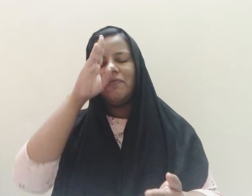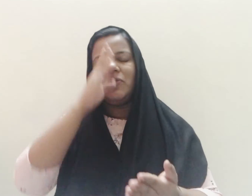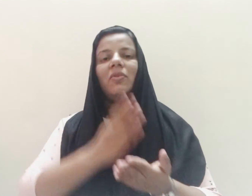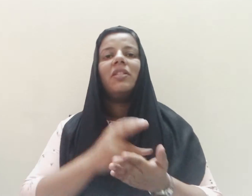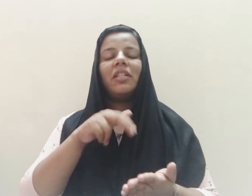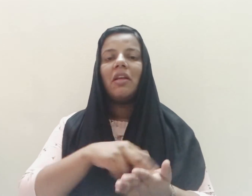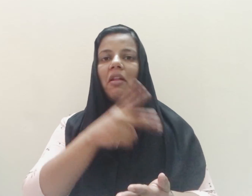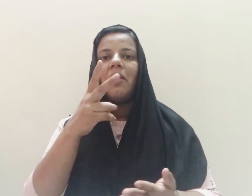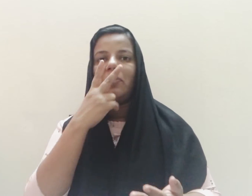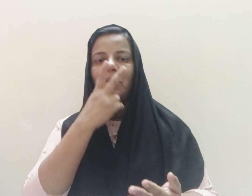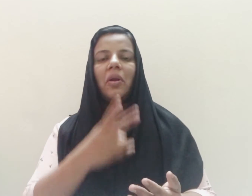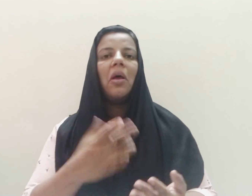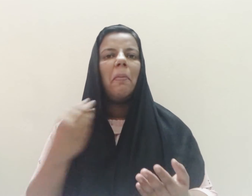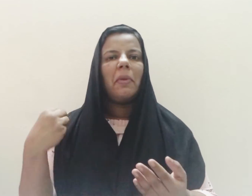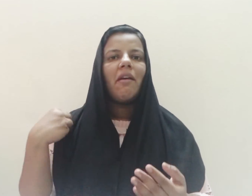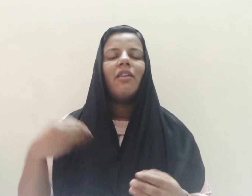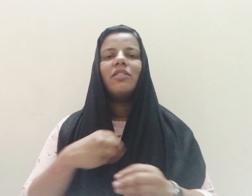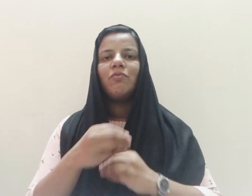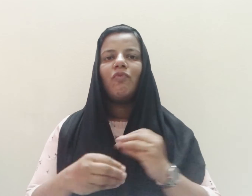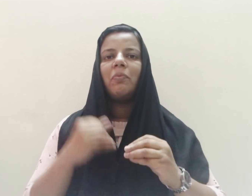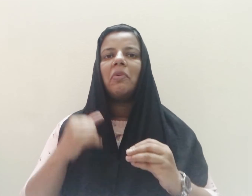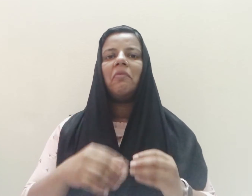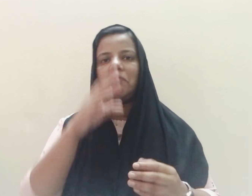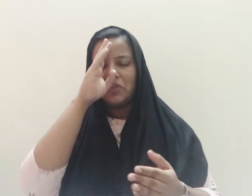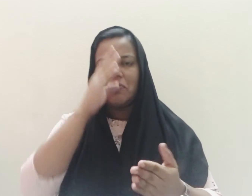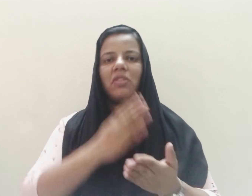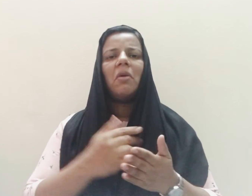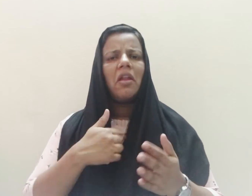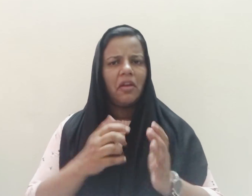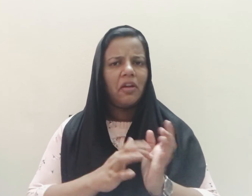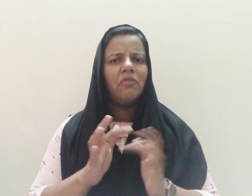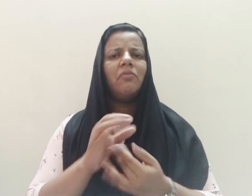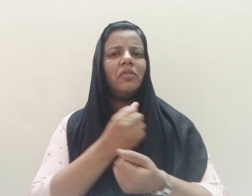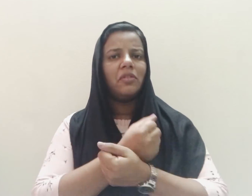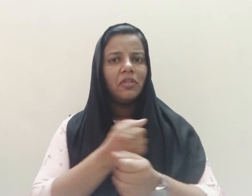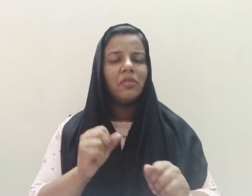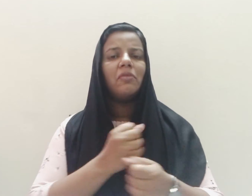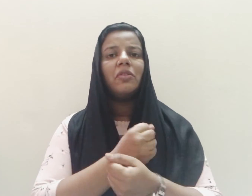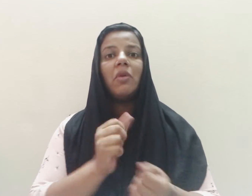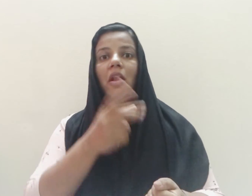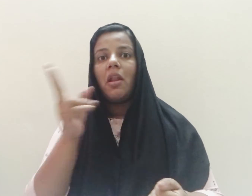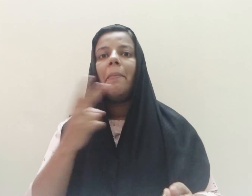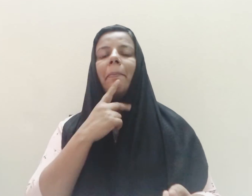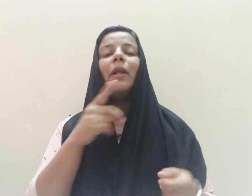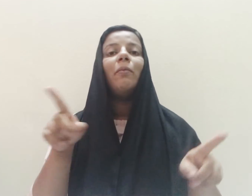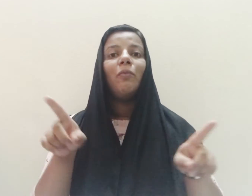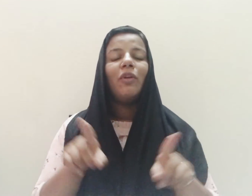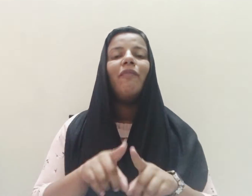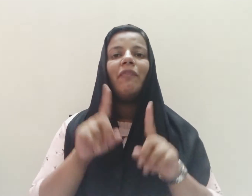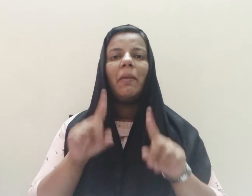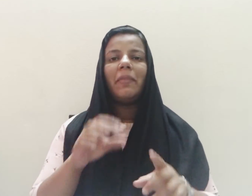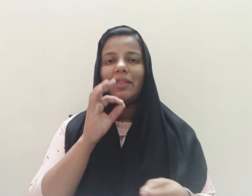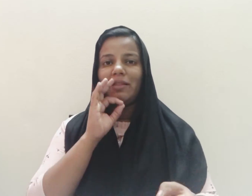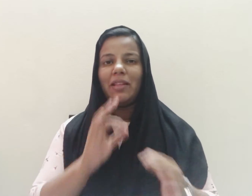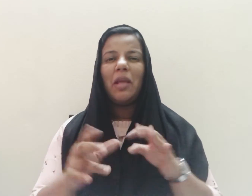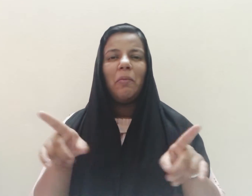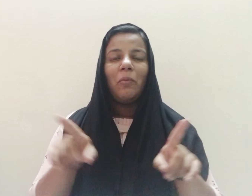വിശ്വാസത്തിൽ അവനൊരു വിഷയം വന്നപ്പോൾ കണ്ടു, അവൻ ഉറച്ചു നിന്നു, അവൻ പറയുന്നത് കണ്ടു എൻ്റെ കർത്താവ് എന്നെ രക്ഷിക്കും എന്ന് ഉറച്ചു നിൽക്കുക. നമ്മുടെ അഗ്നികുണ്ഡത്തിൻ്റെ മുമ്പിൽ നിൽക്കുന്ന